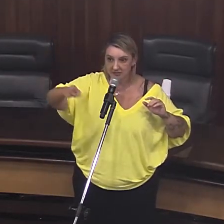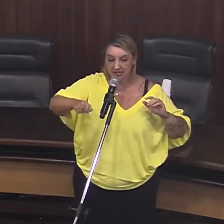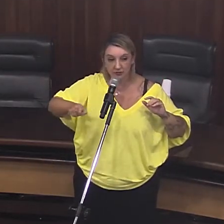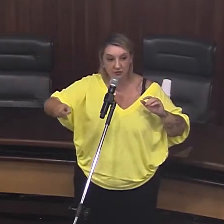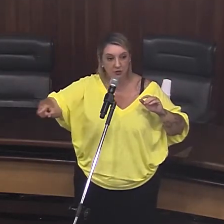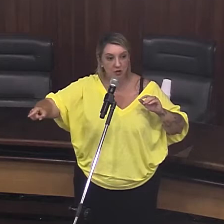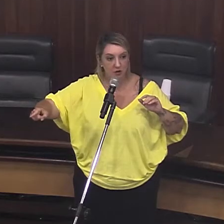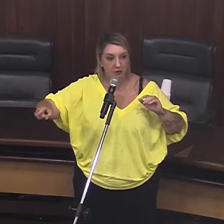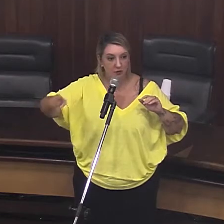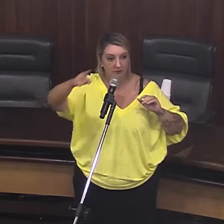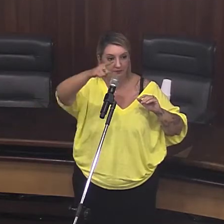do Zorro.